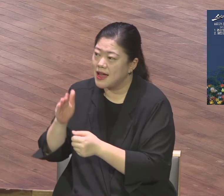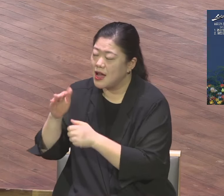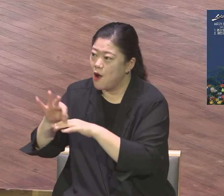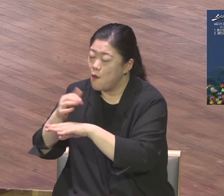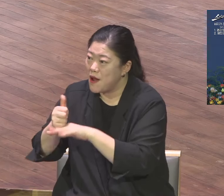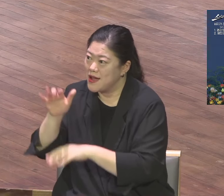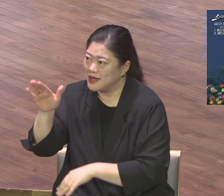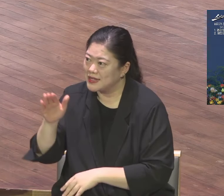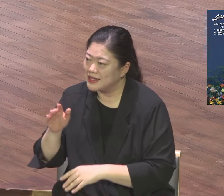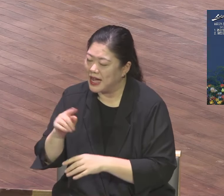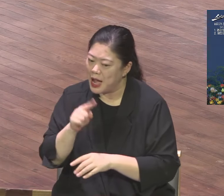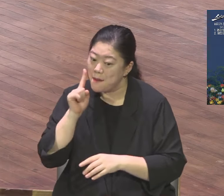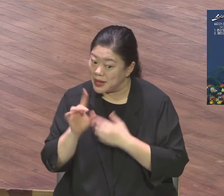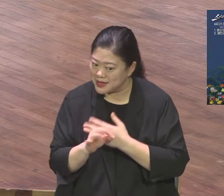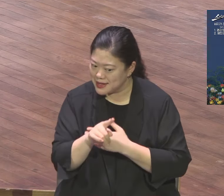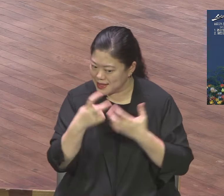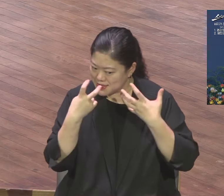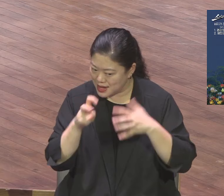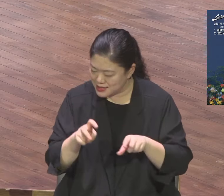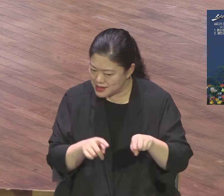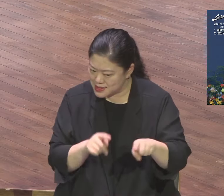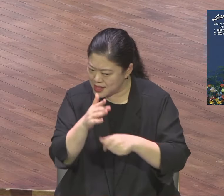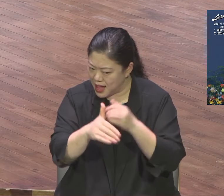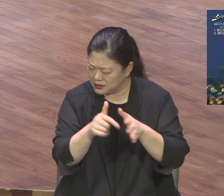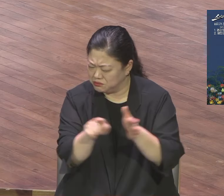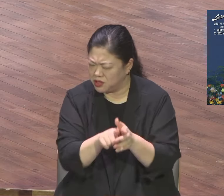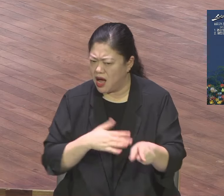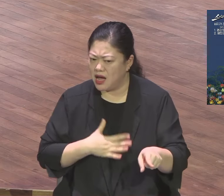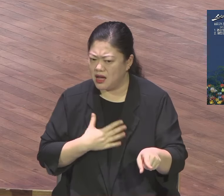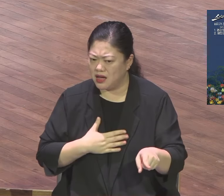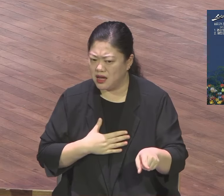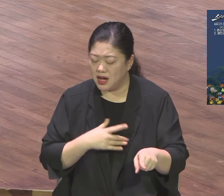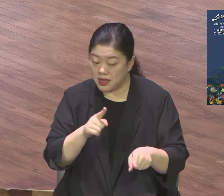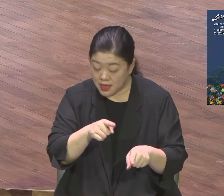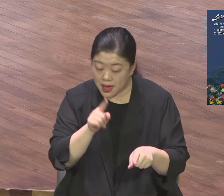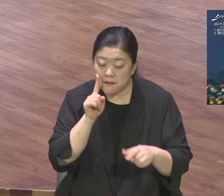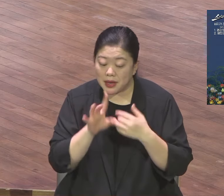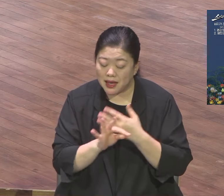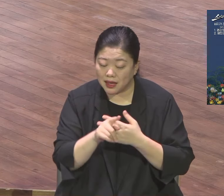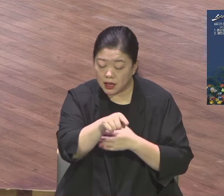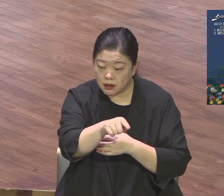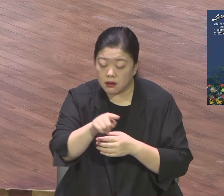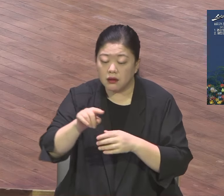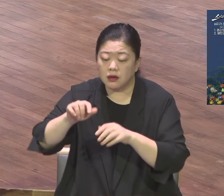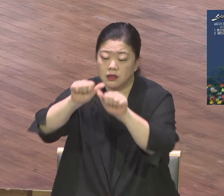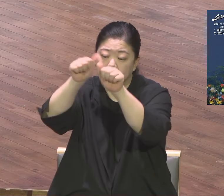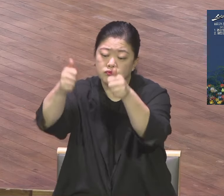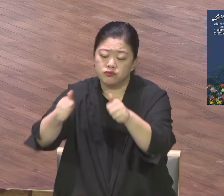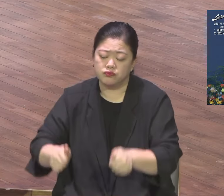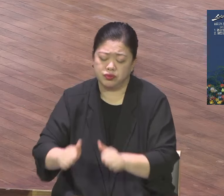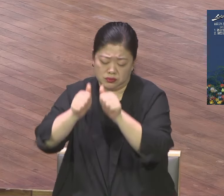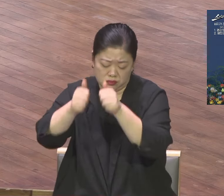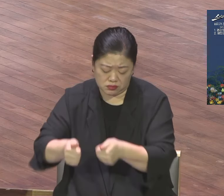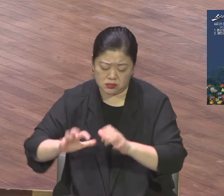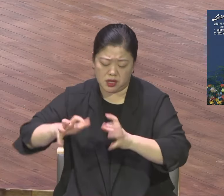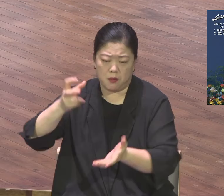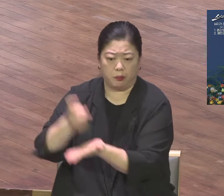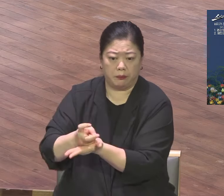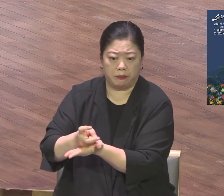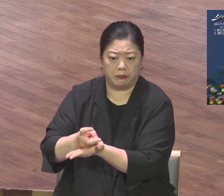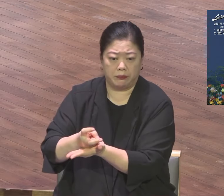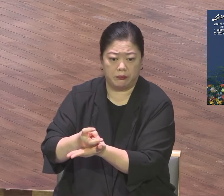탁 받았습니다. 명령이 내려졌습니다. 만약에 왕이 만든 우상 이 금신상 앞에 절하지